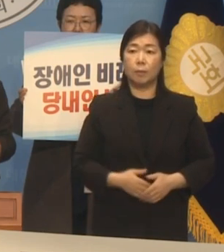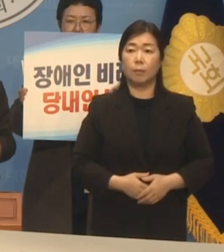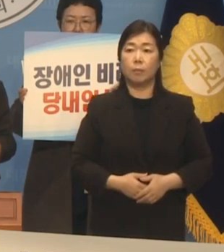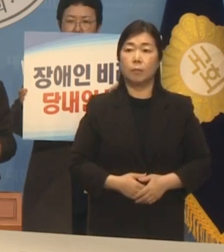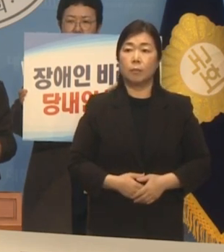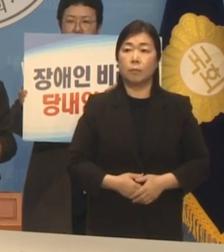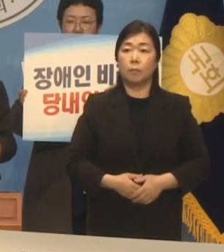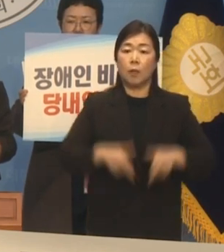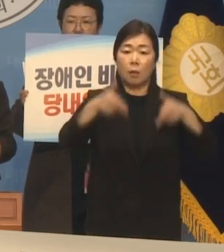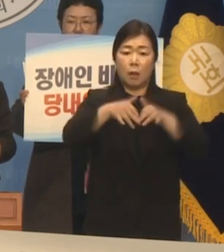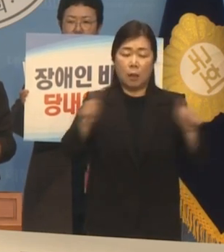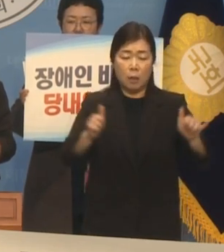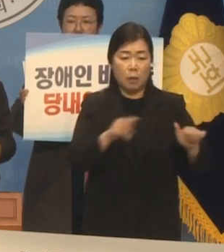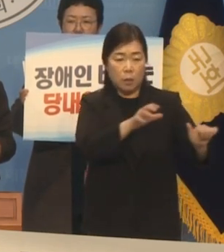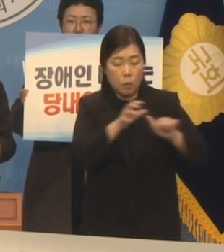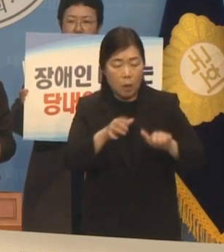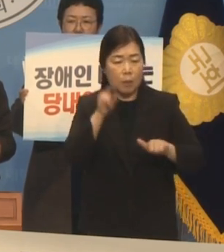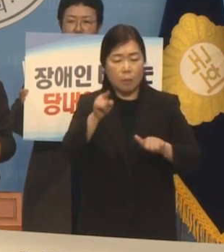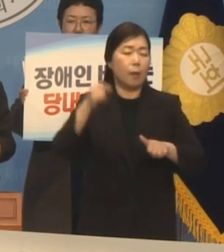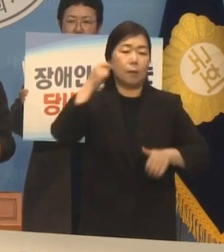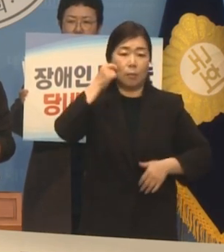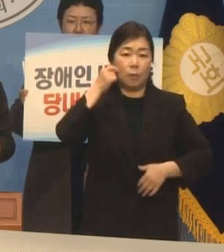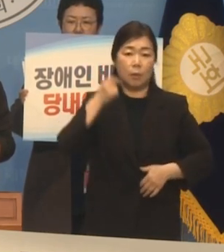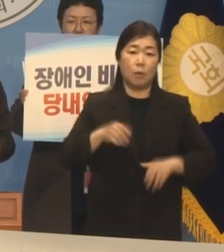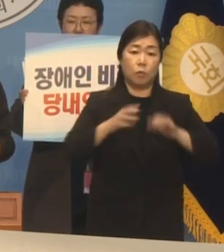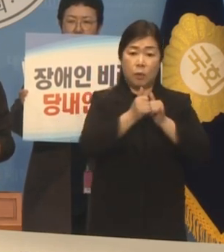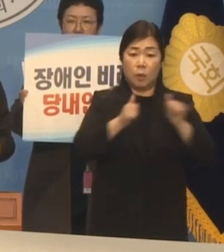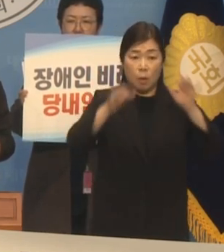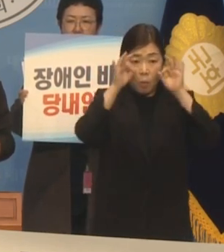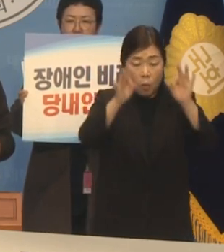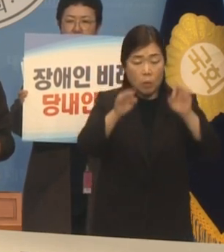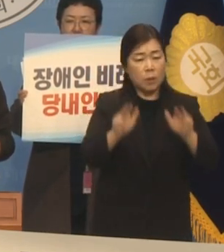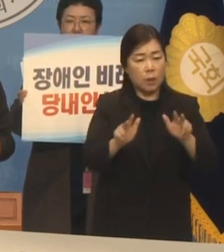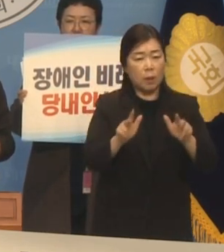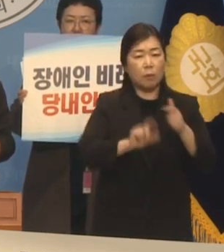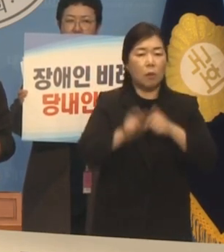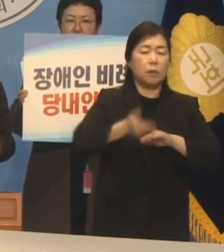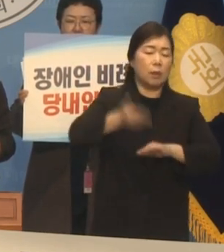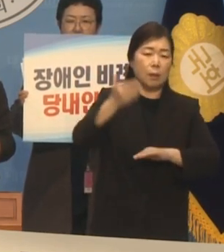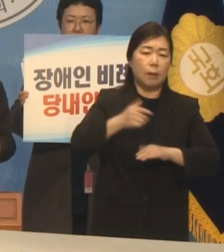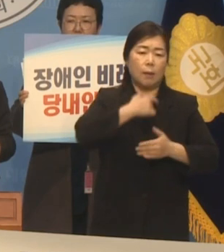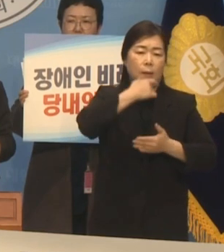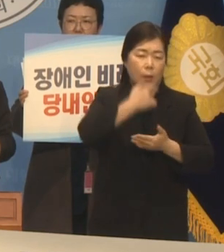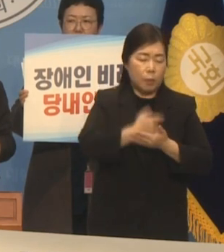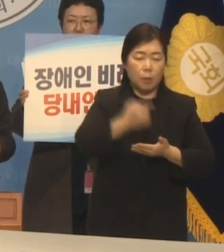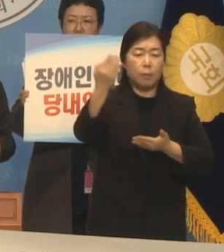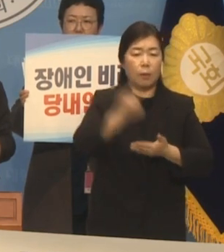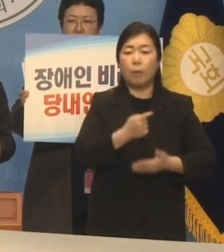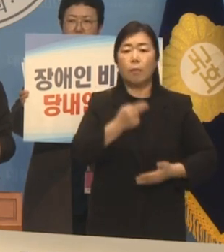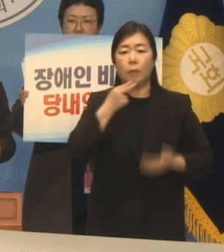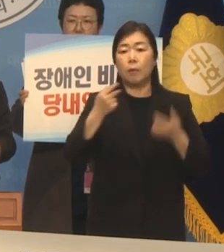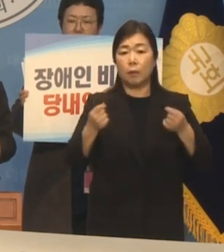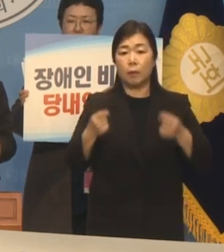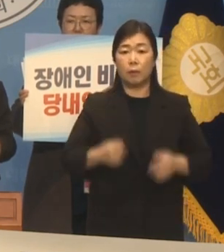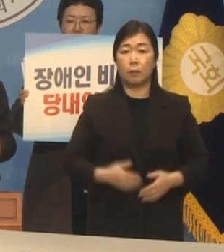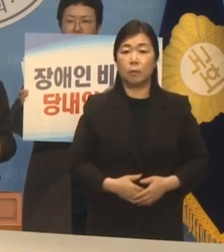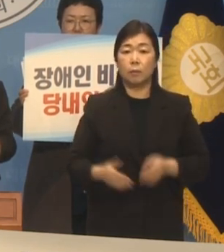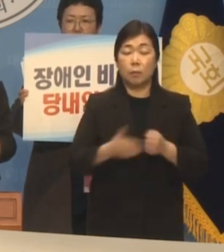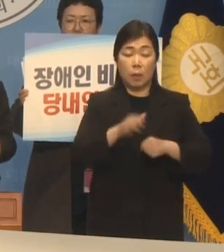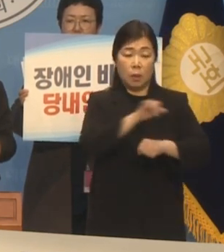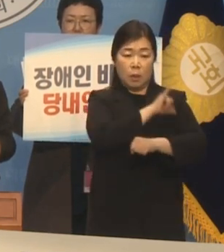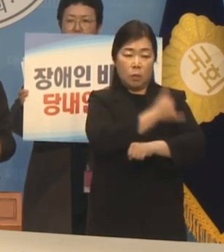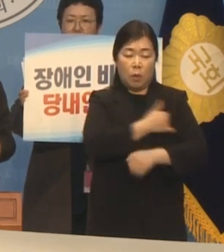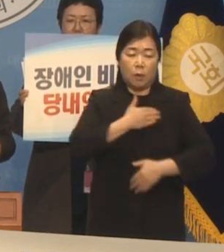애인을 의 수단으로 활용해도 국민들은 이제 더 이상 감동하지 않을만큼 인권